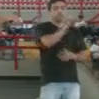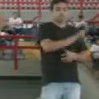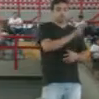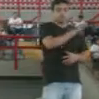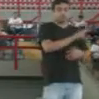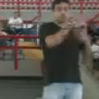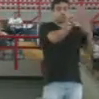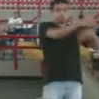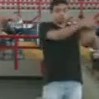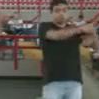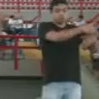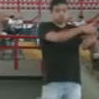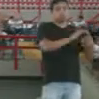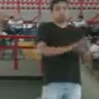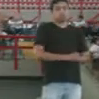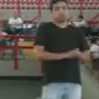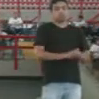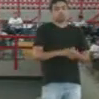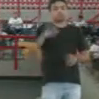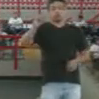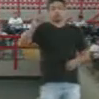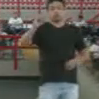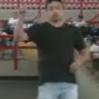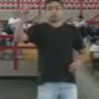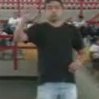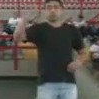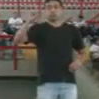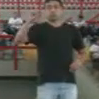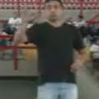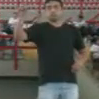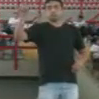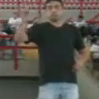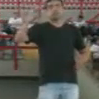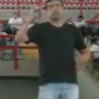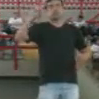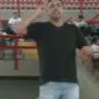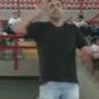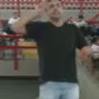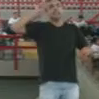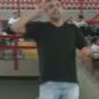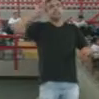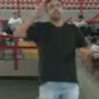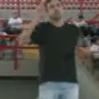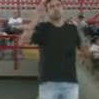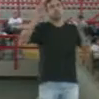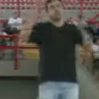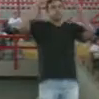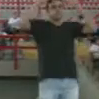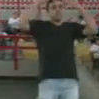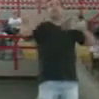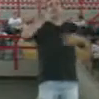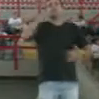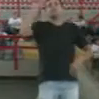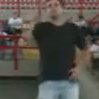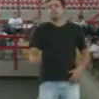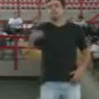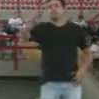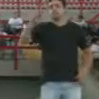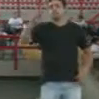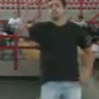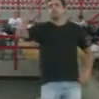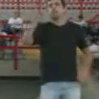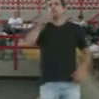Vestibulando, concurseiro, Jó. Acione o que tem na sua cabeça. Quem é Jó?